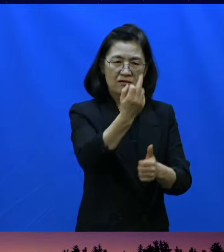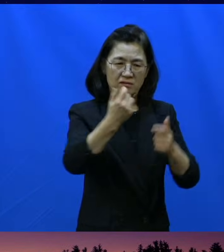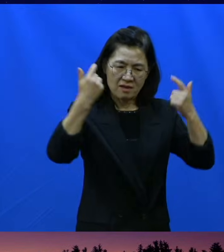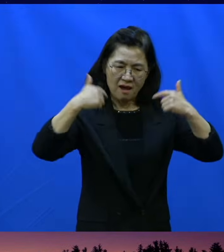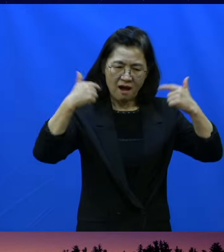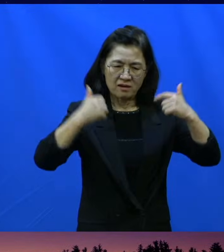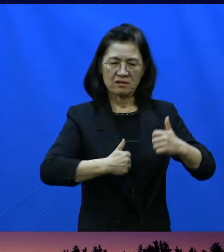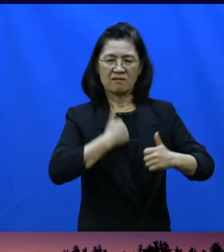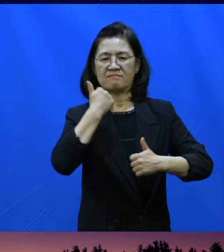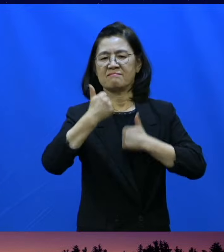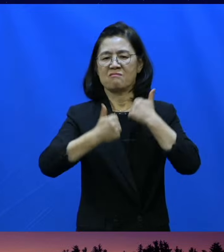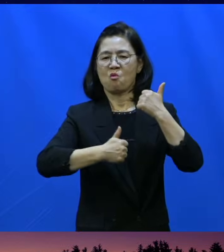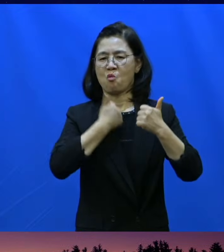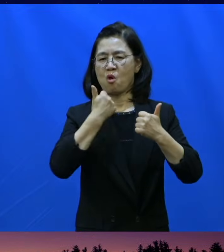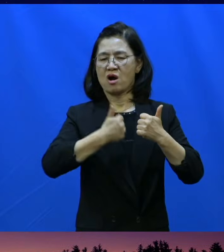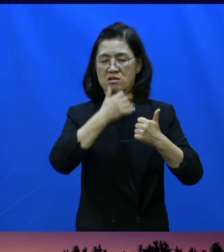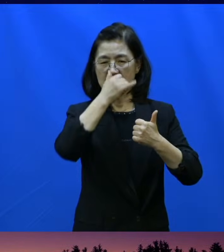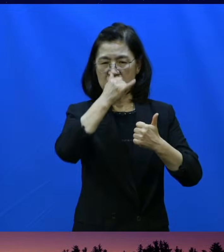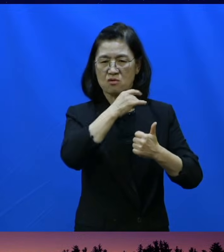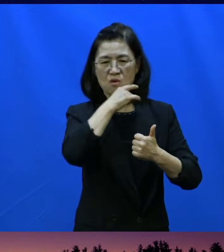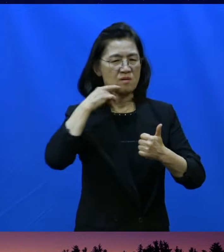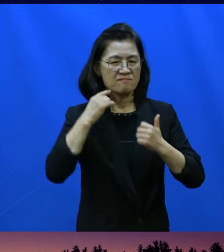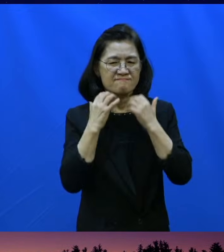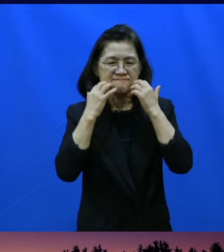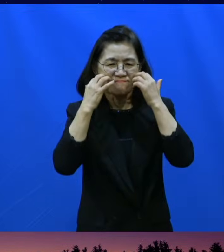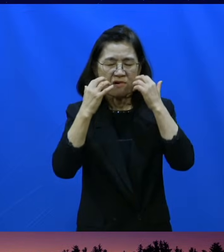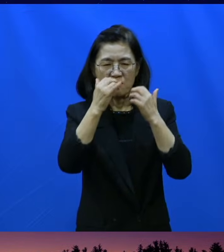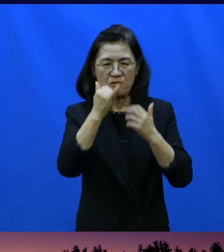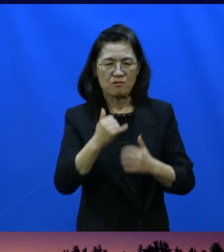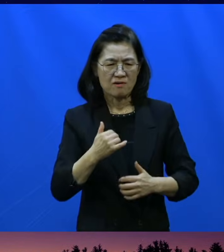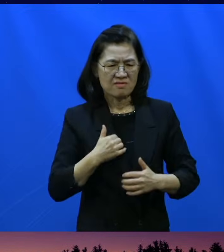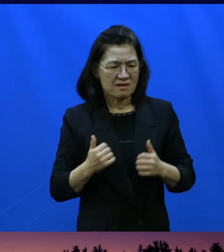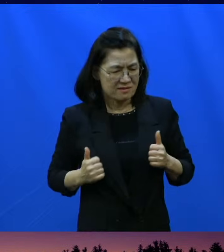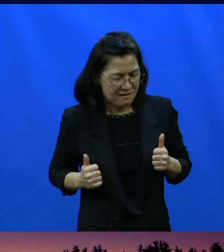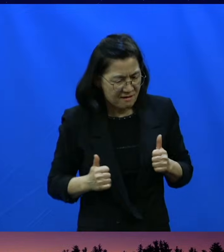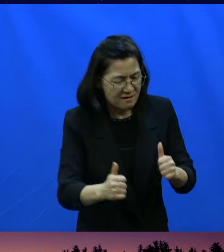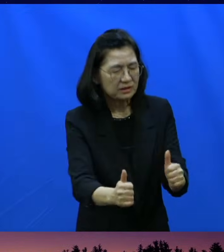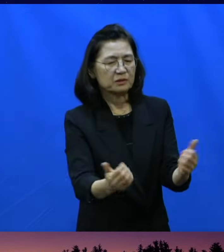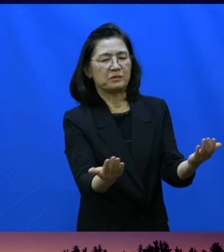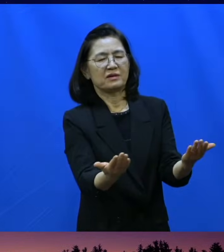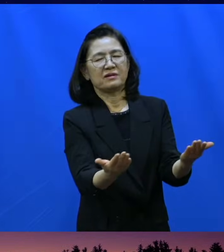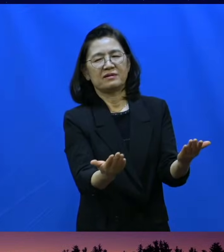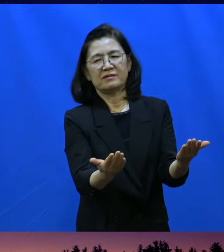자기가 맡은 일에는 베스트예요. 내가 이 정도로 하는데 무엇이 문제냐는 거예요.